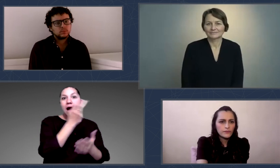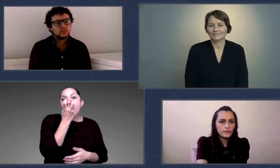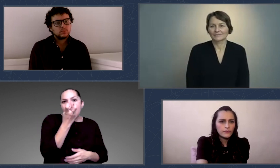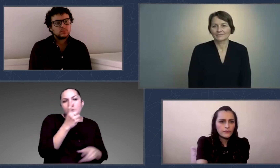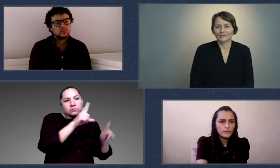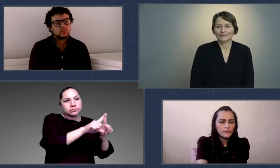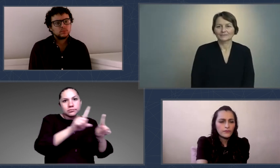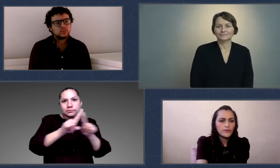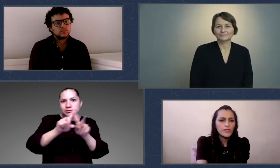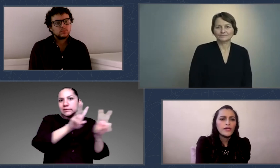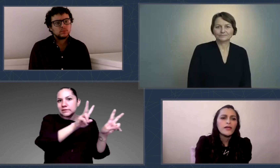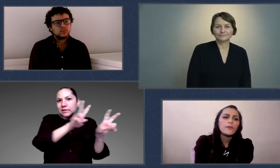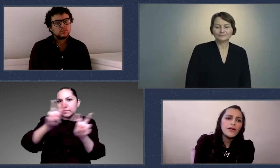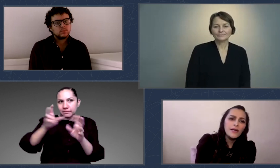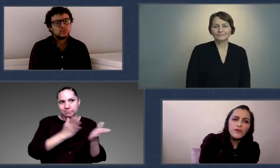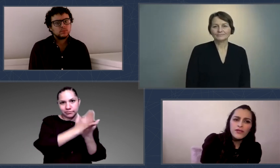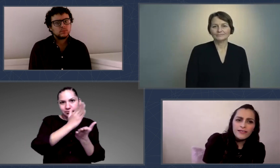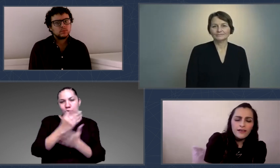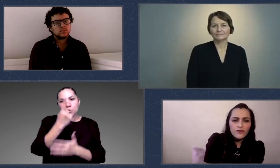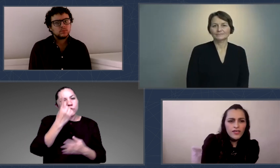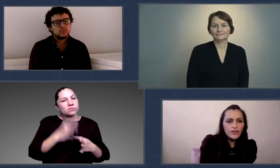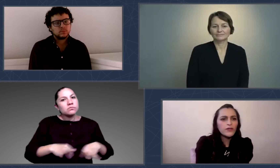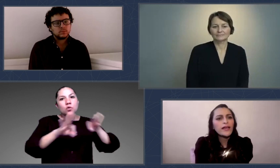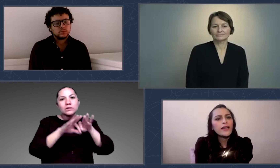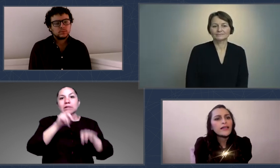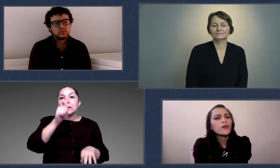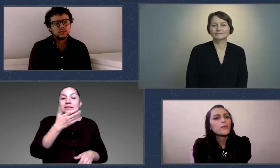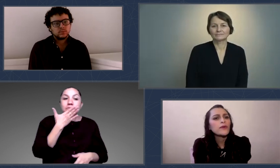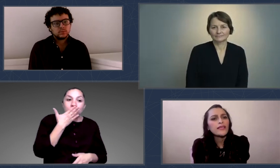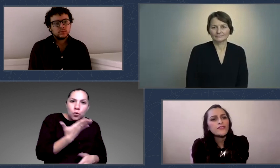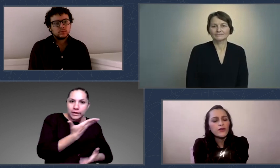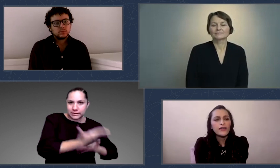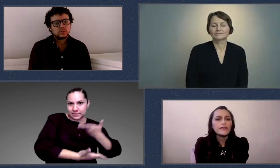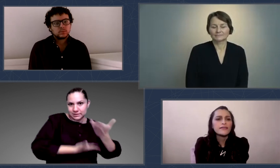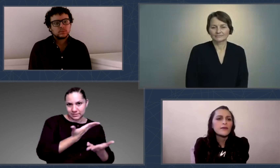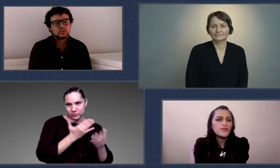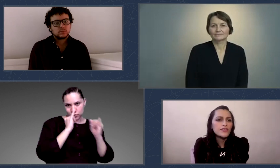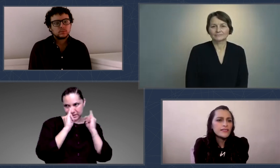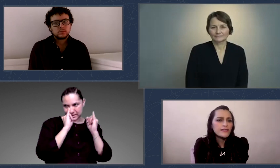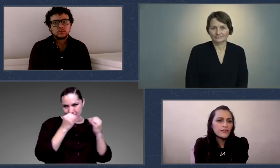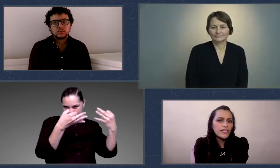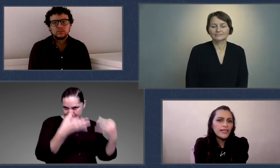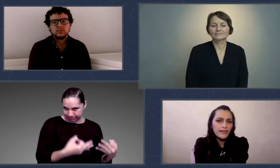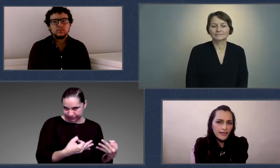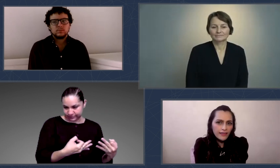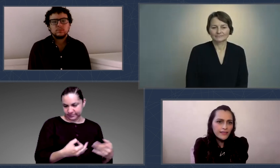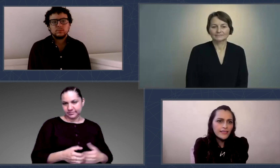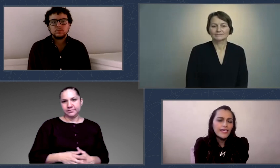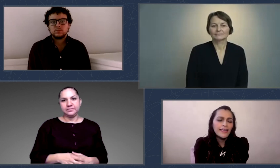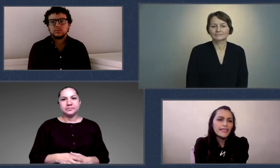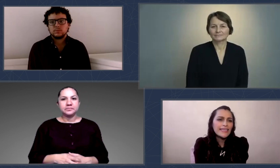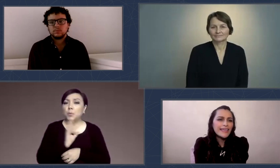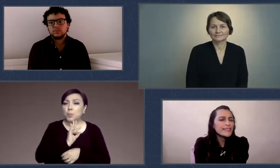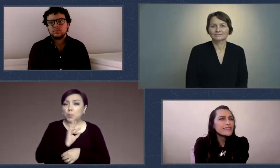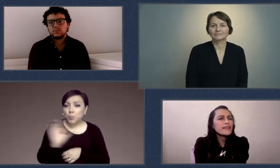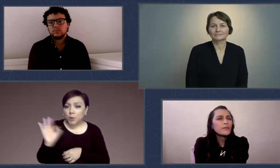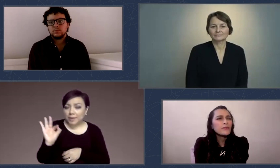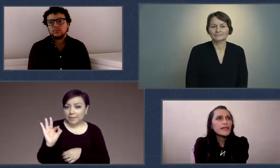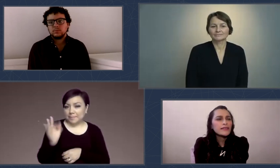señas de calidad. Maya, ¿podrías darnos alguna recomendación? Estamos iniciando la red.